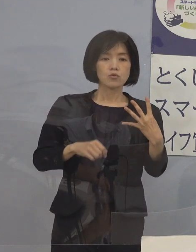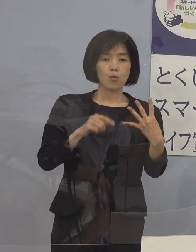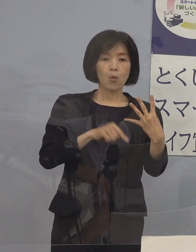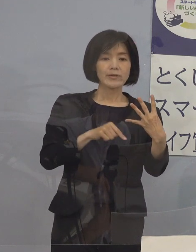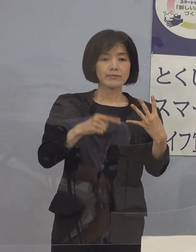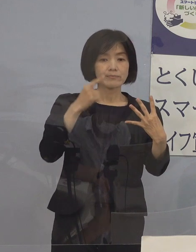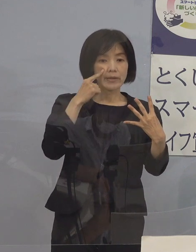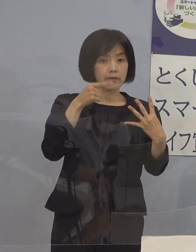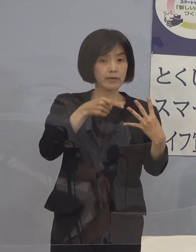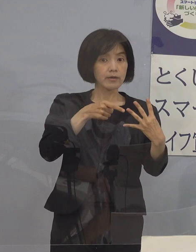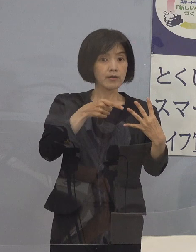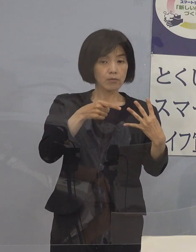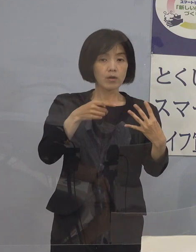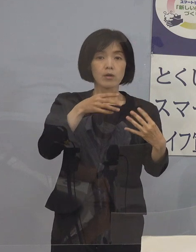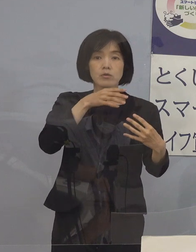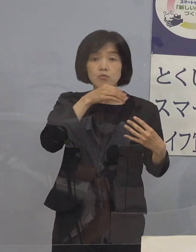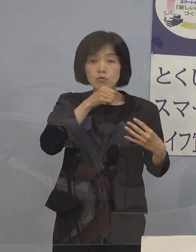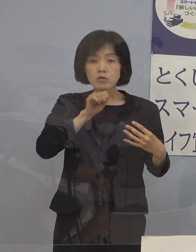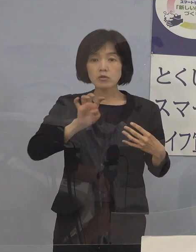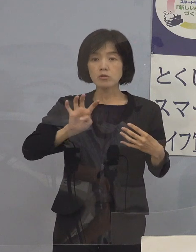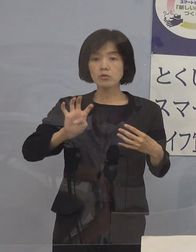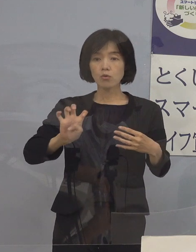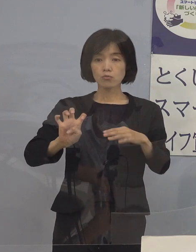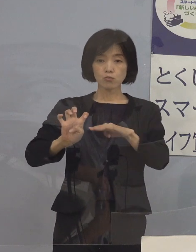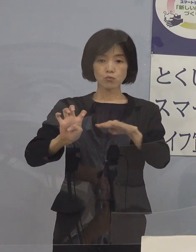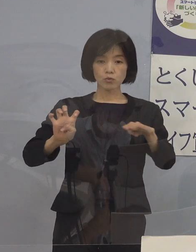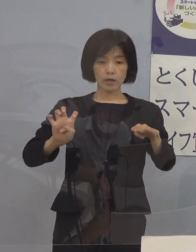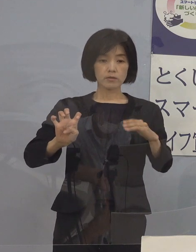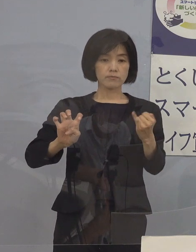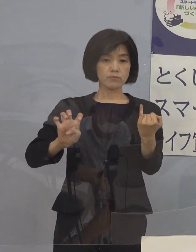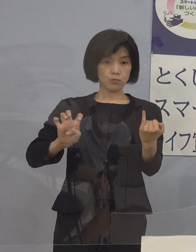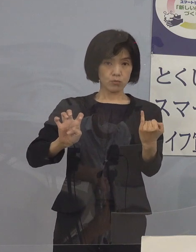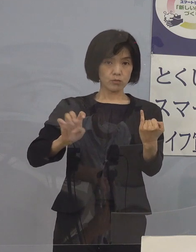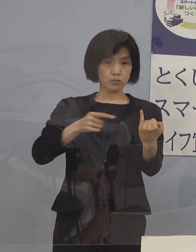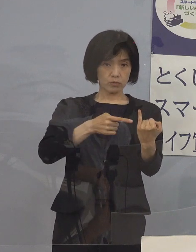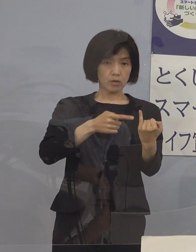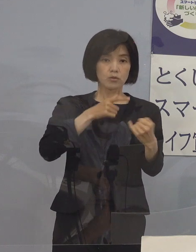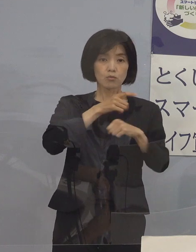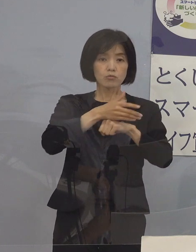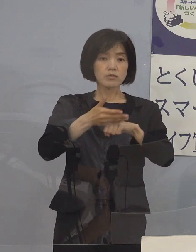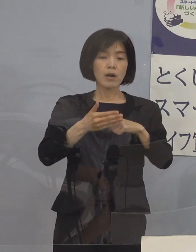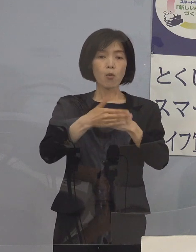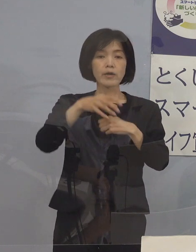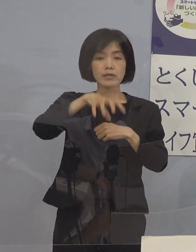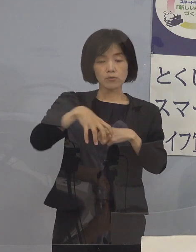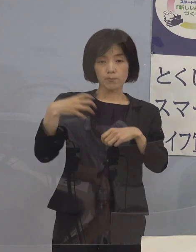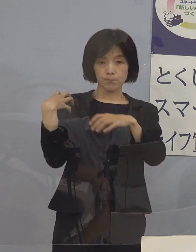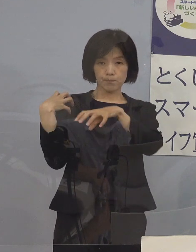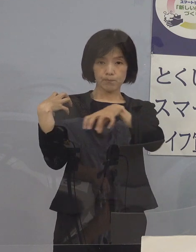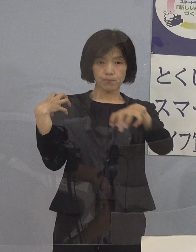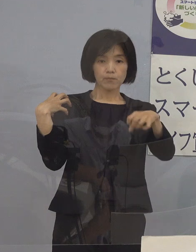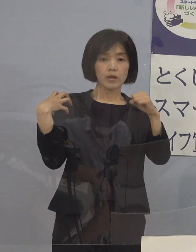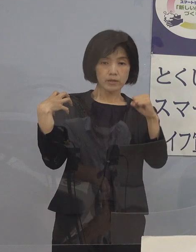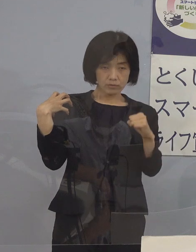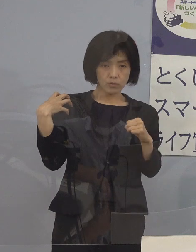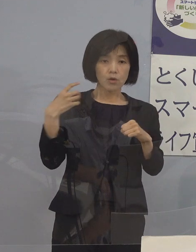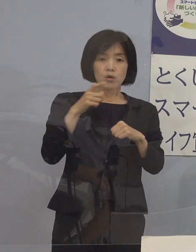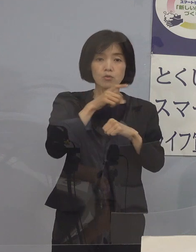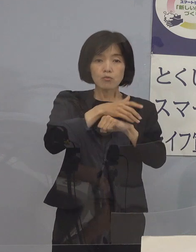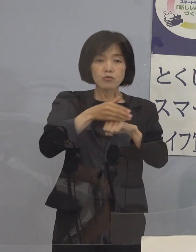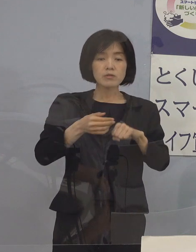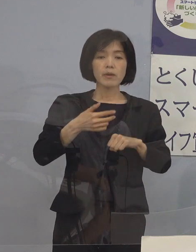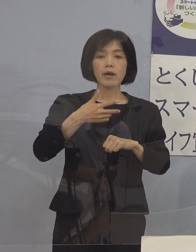方、年代は40代女性、徳島保健所管内、徳島